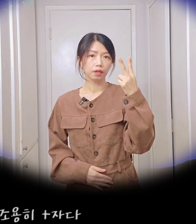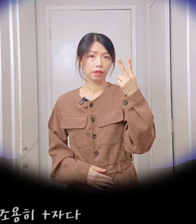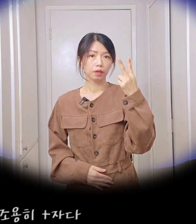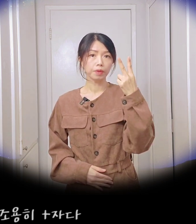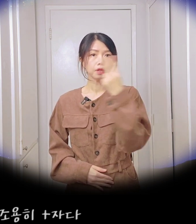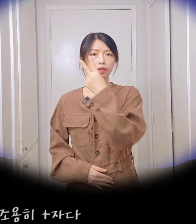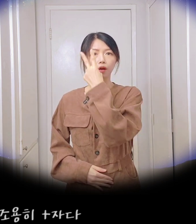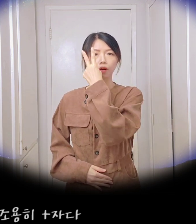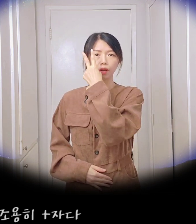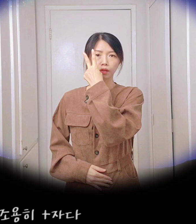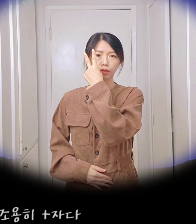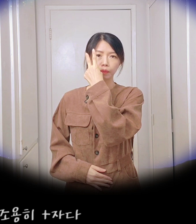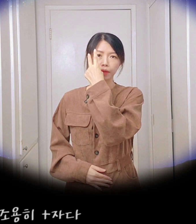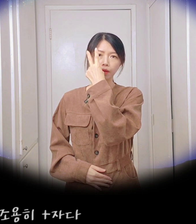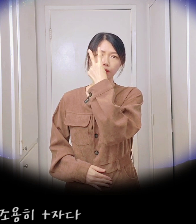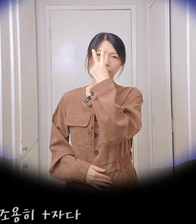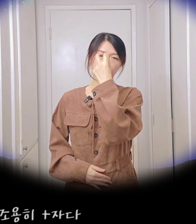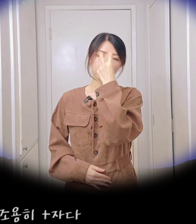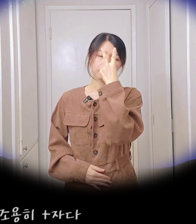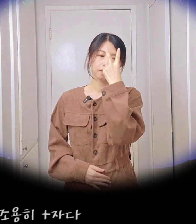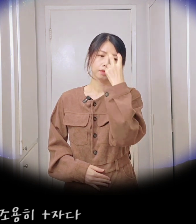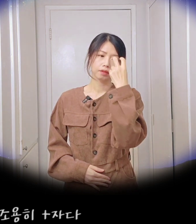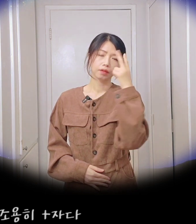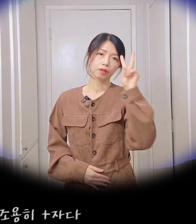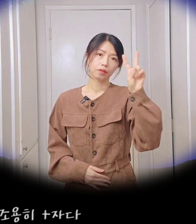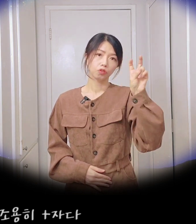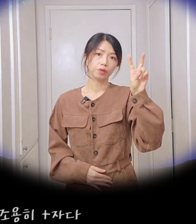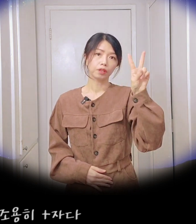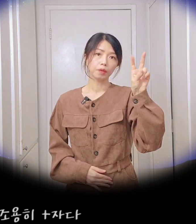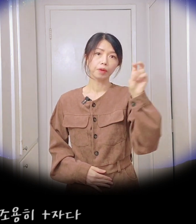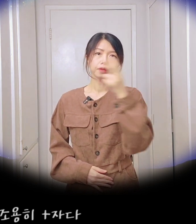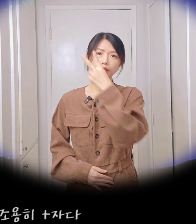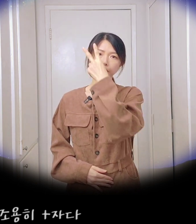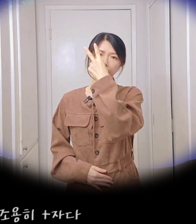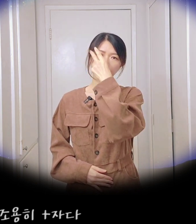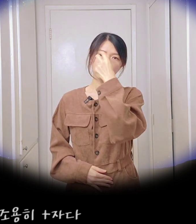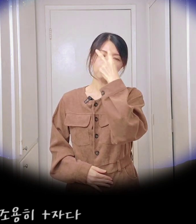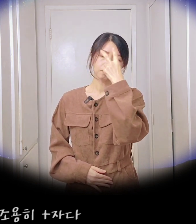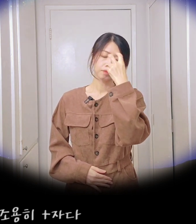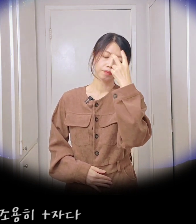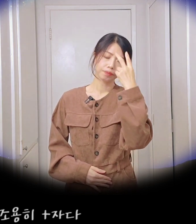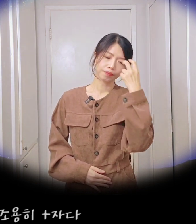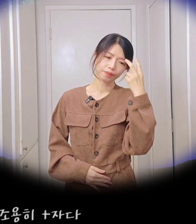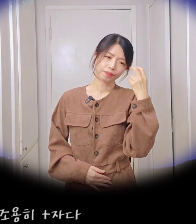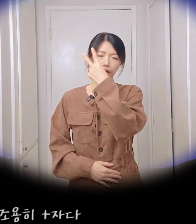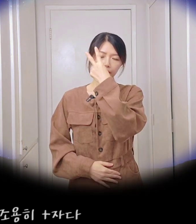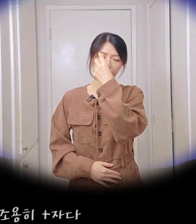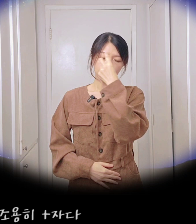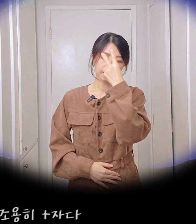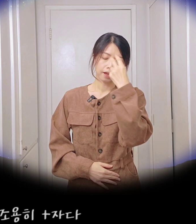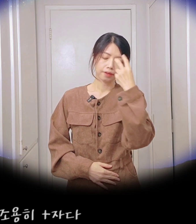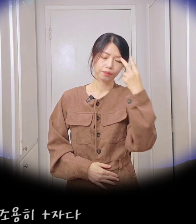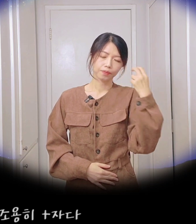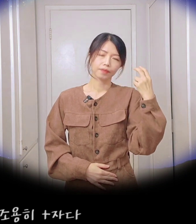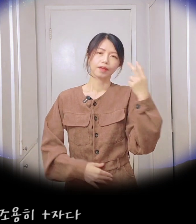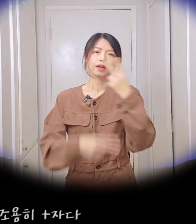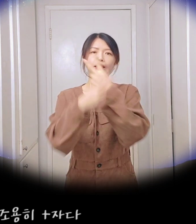중지를 펴셔서 눈앞에서 이렇게 구부렸다 폈다 하시면서